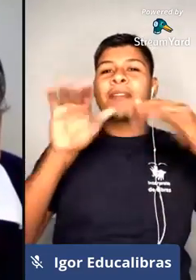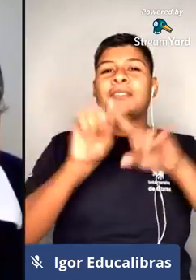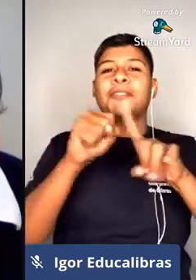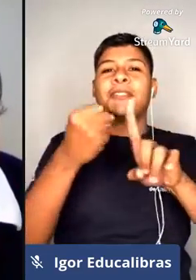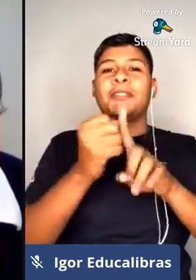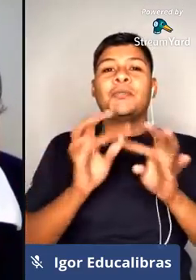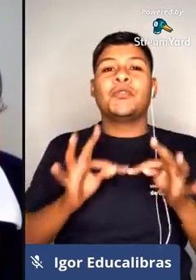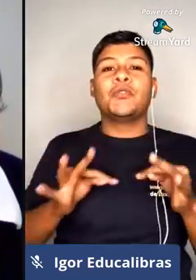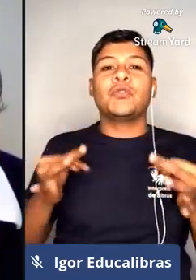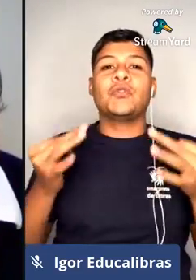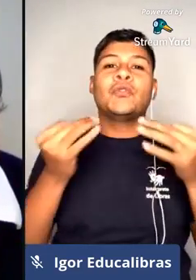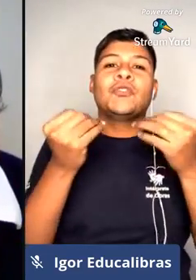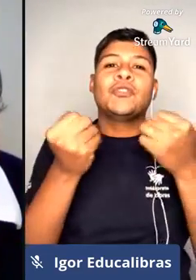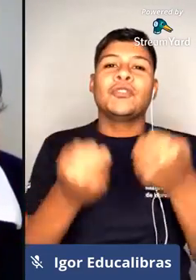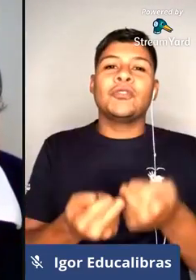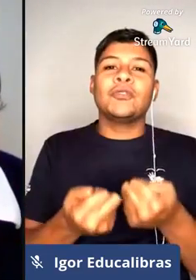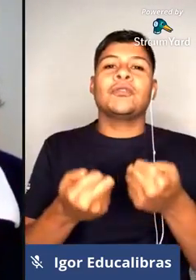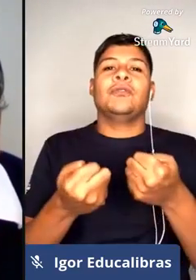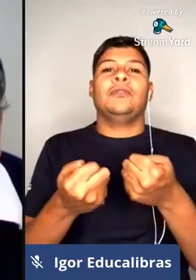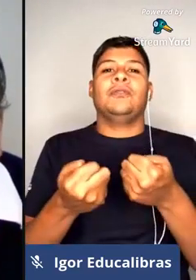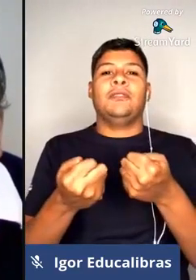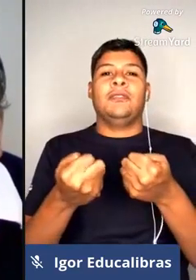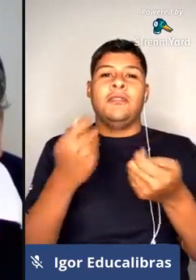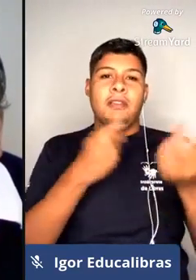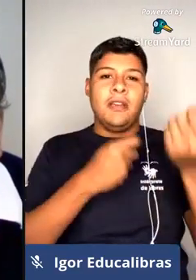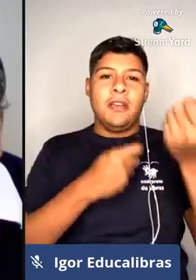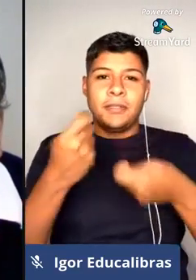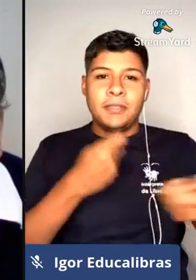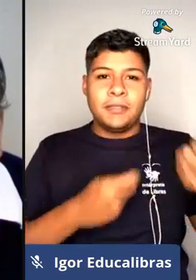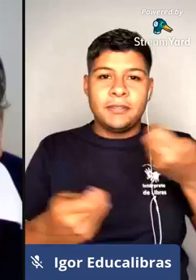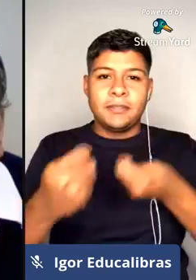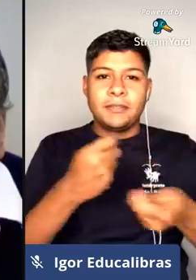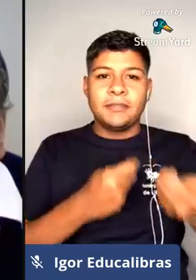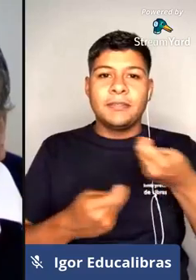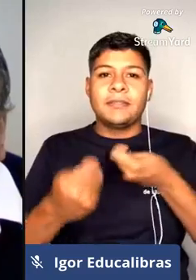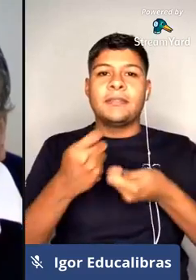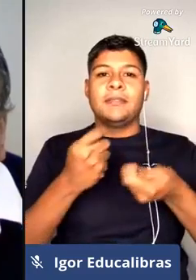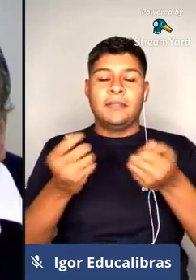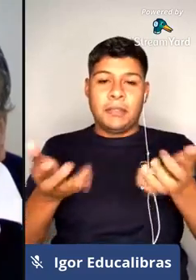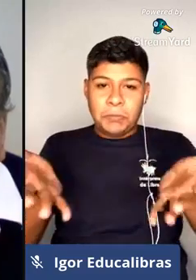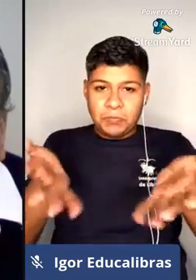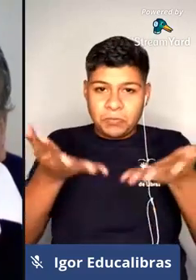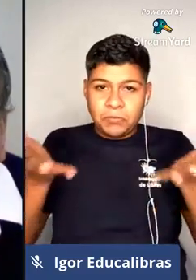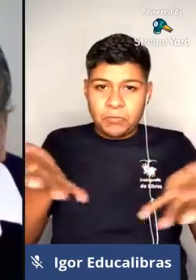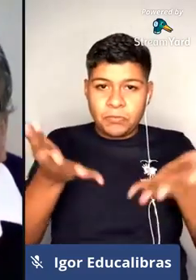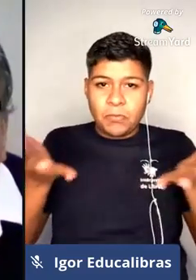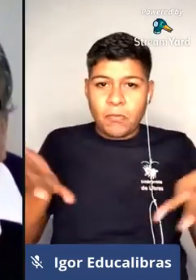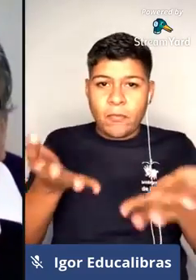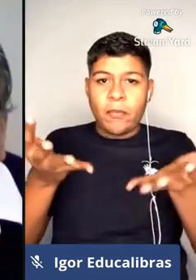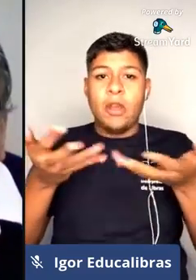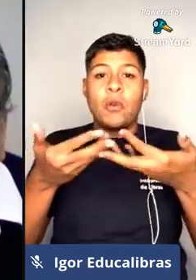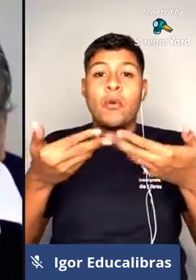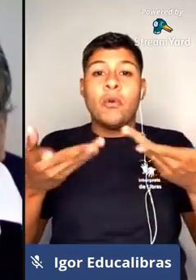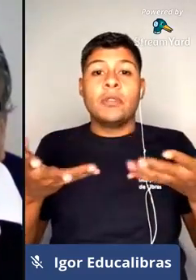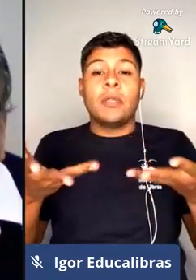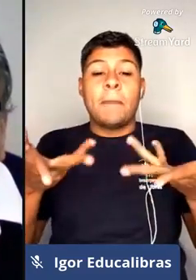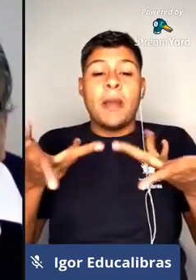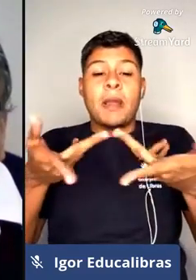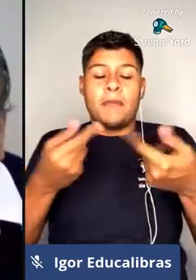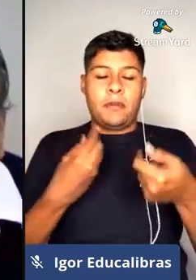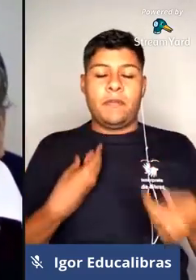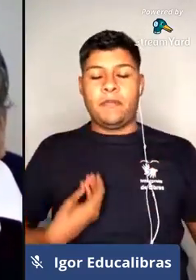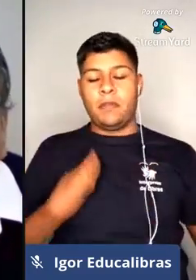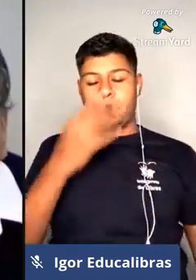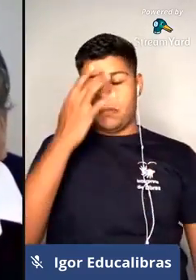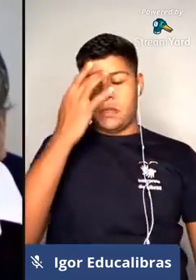tudo isso, de todas essas administrações, para consolidar coisas maravilhosas na vida das pessoas